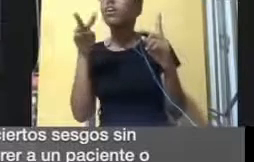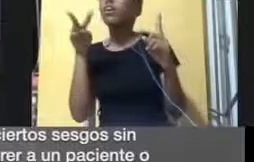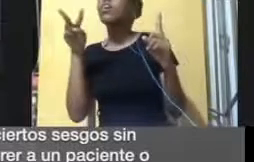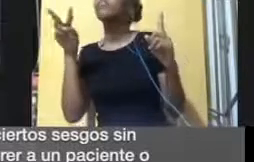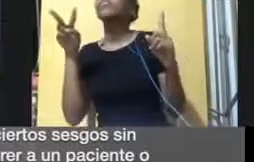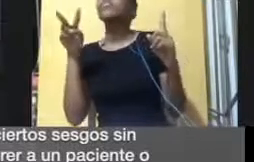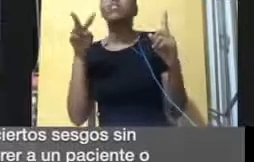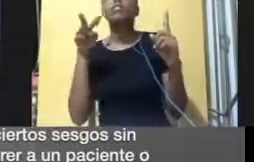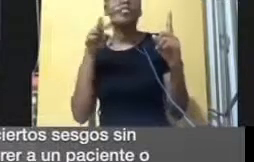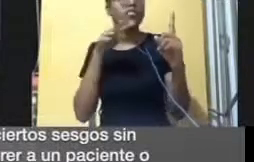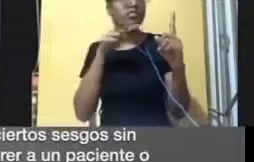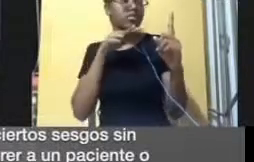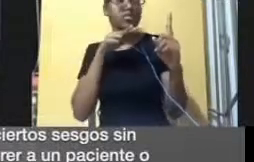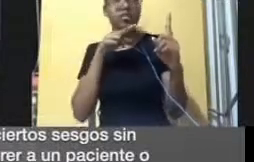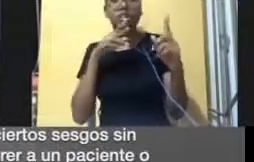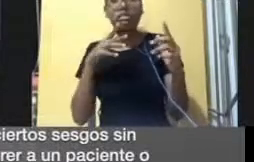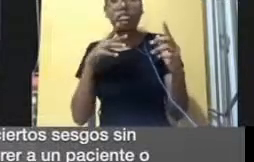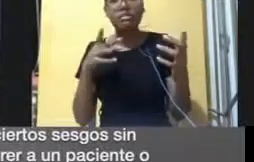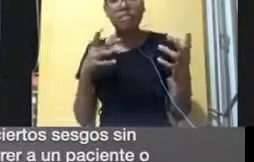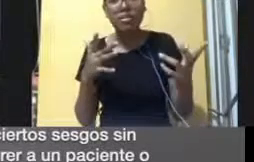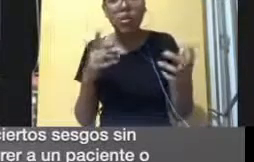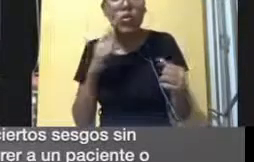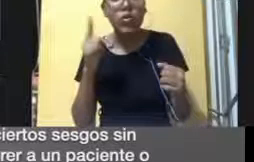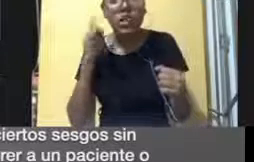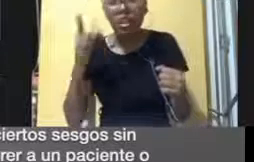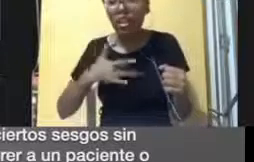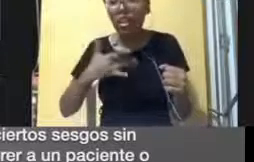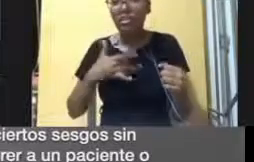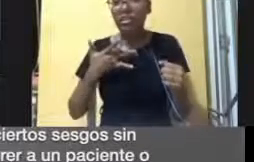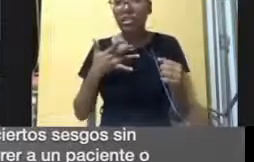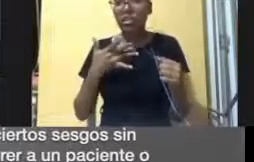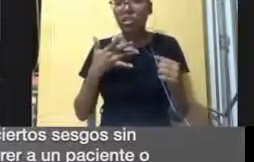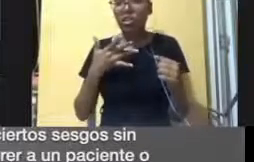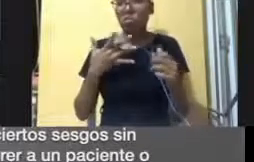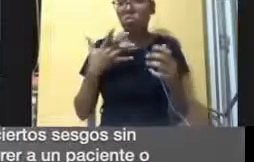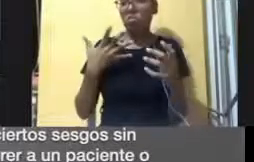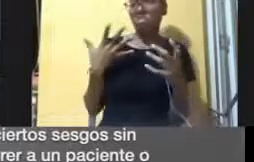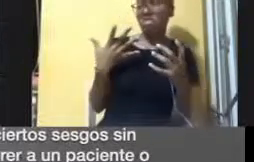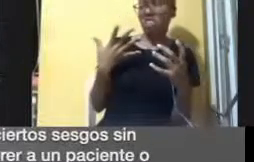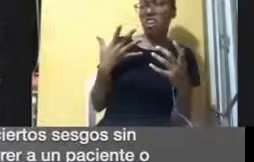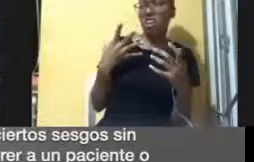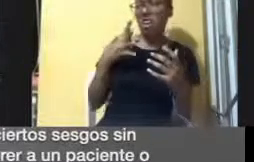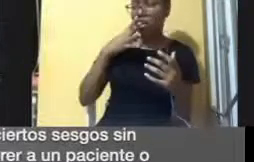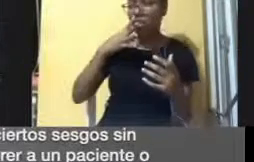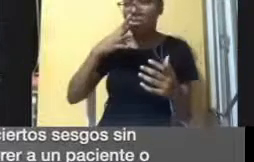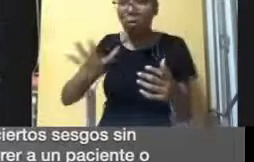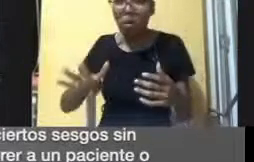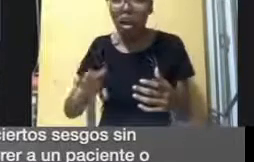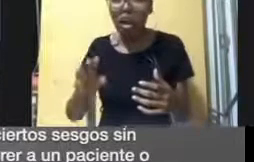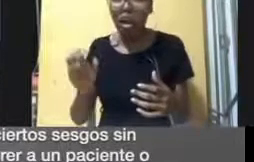persona sorda, ellos sienten que uno le está ignorando o no está interesado en lo que quiere decir